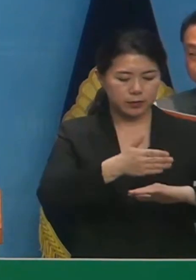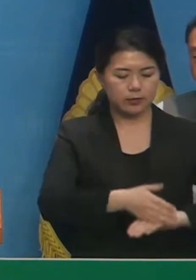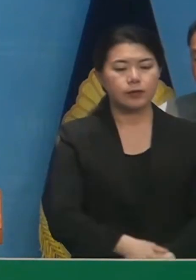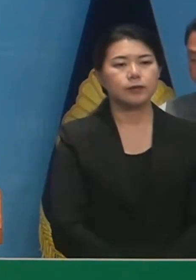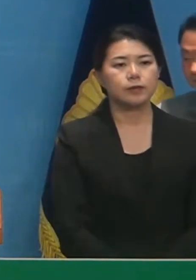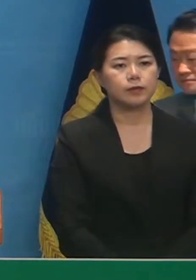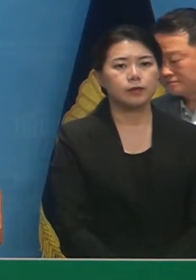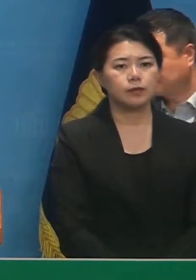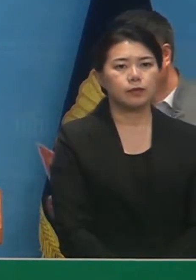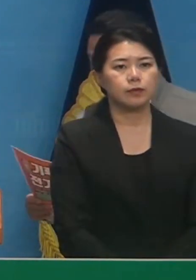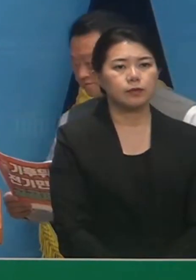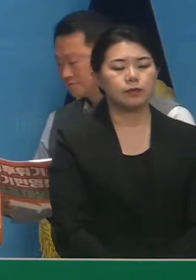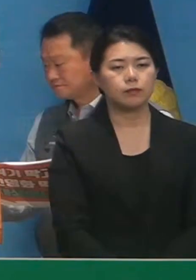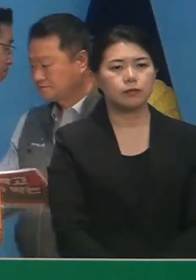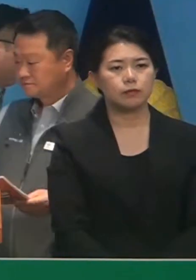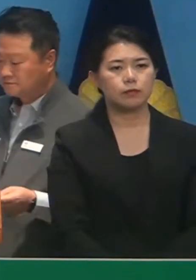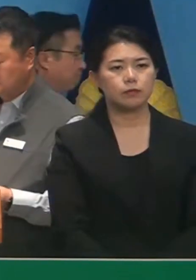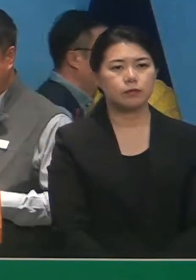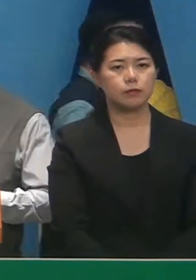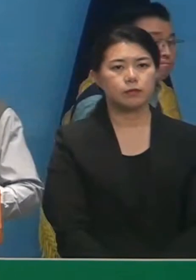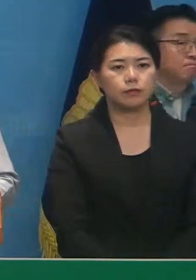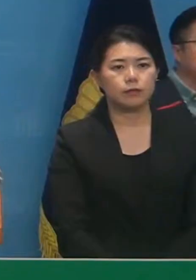감사합니다.